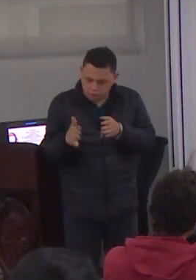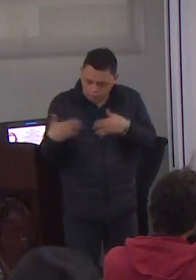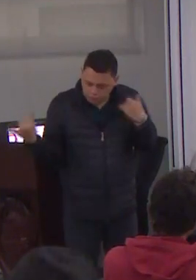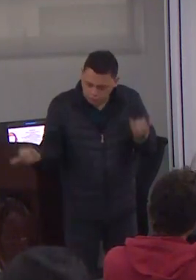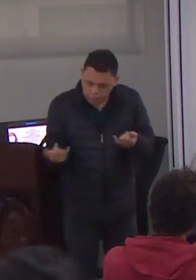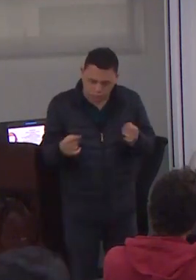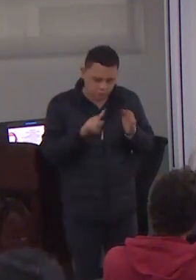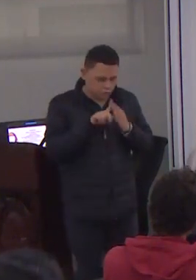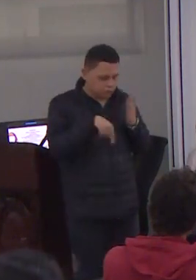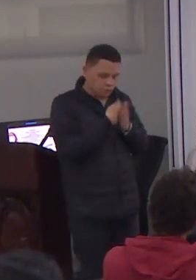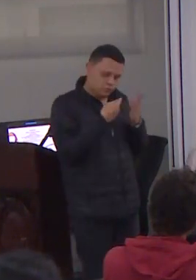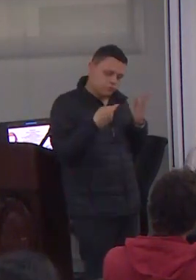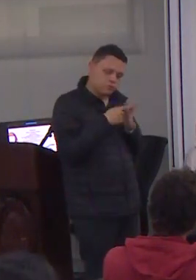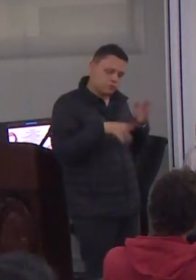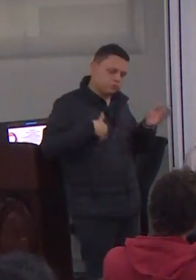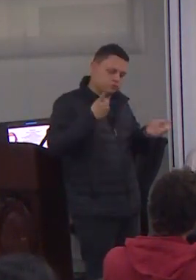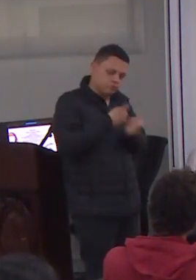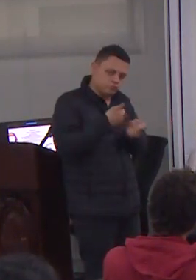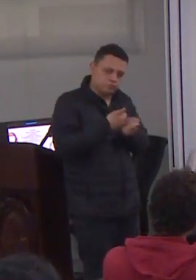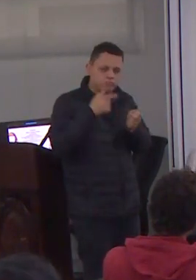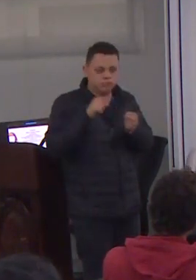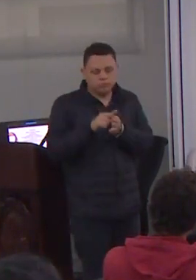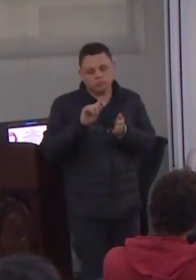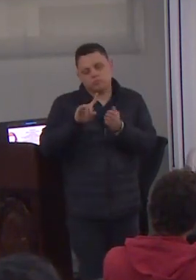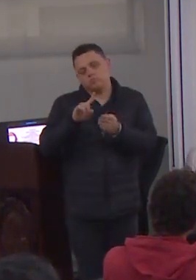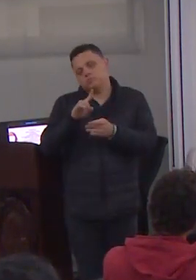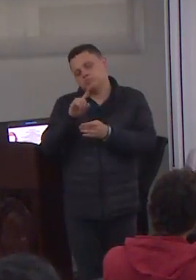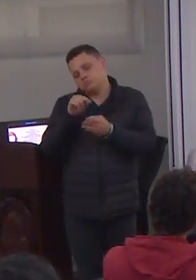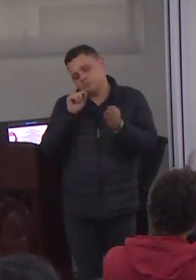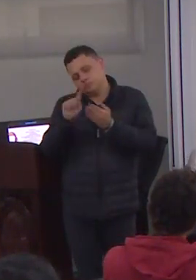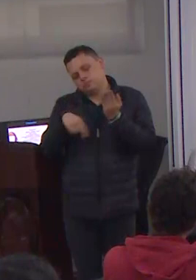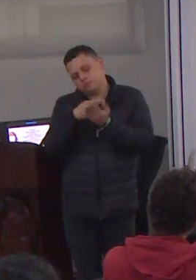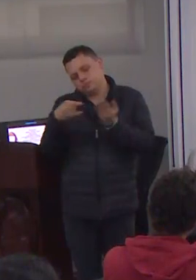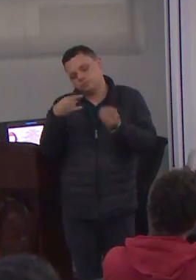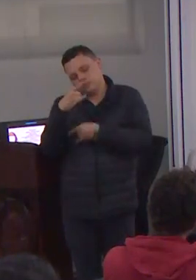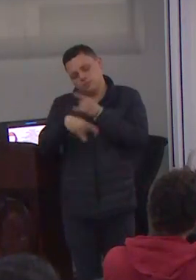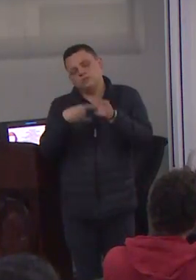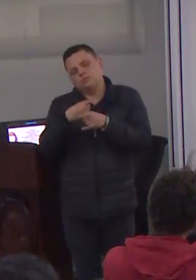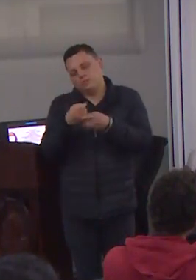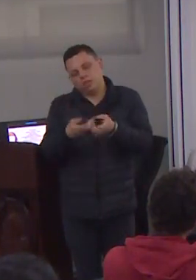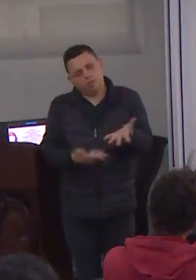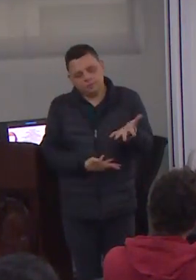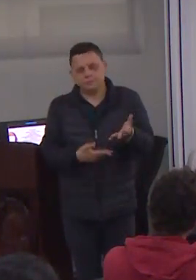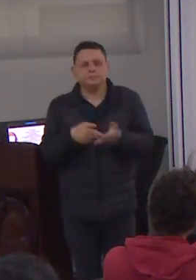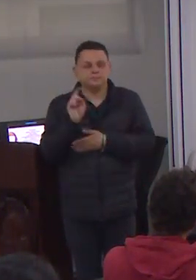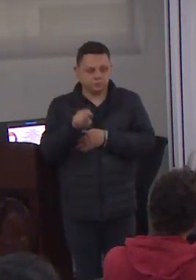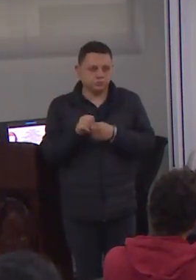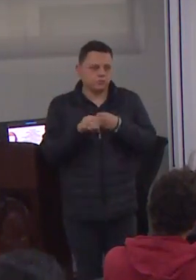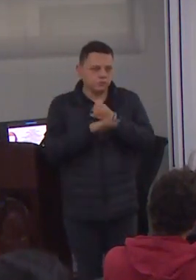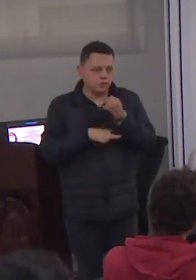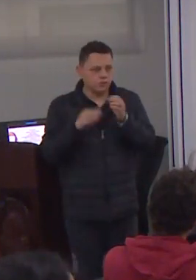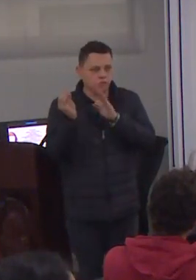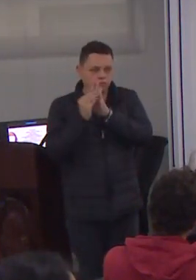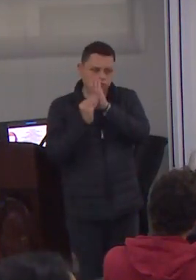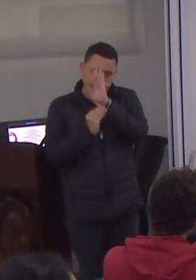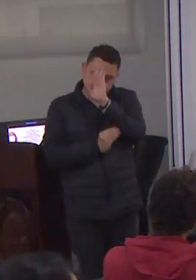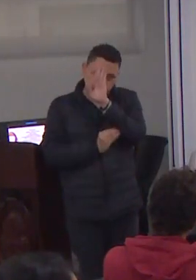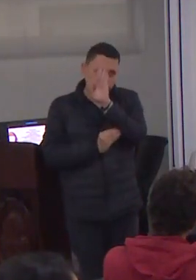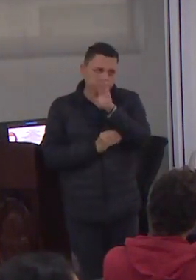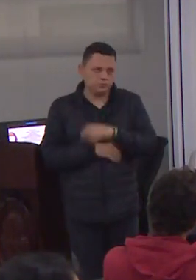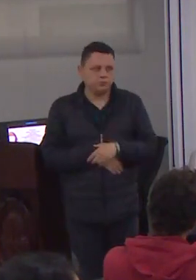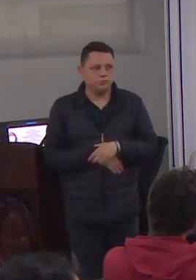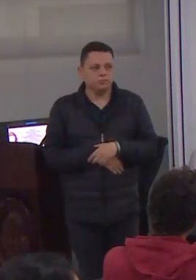todo este diseño y acompañamiento desde el diseño universal etcétera entonces estamos haciendo una base de datos una oferta